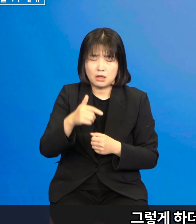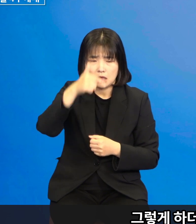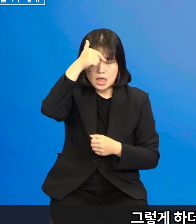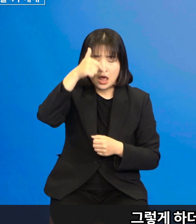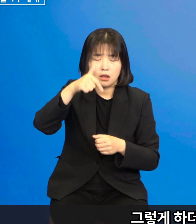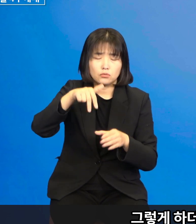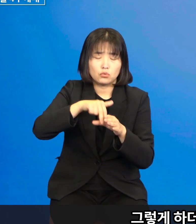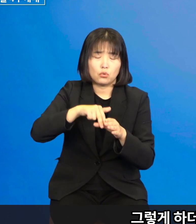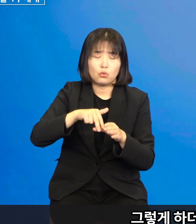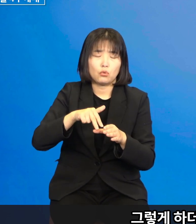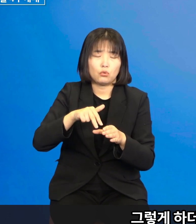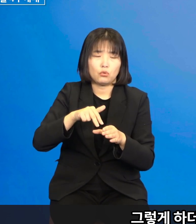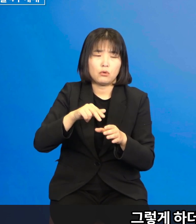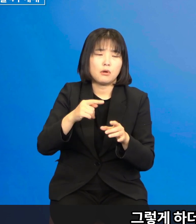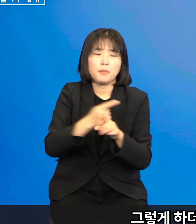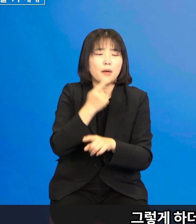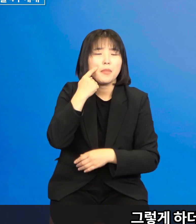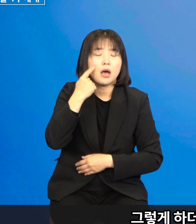그렇게 하더래요.